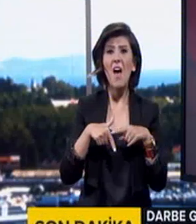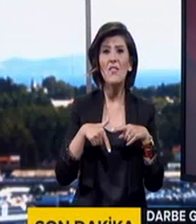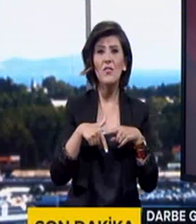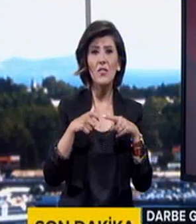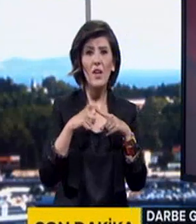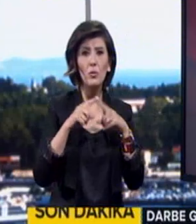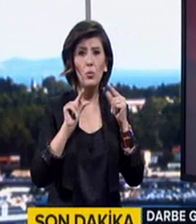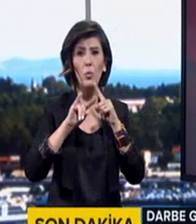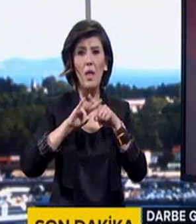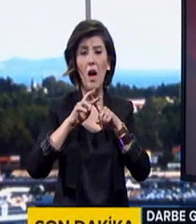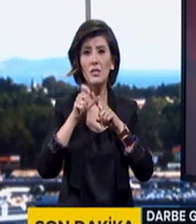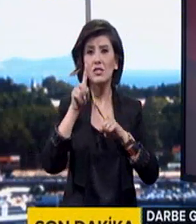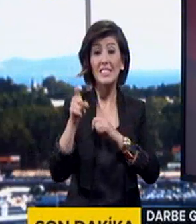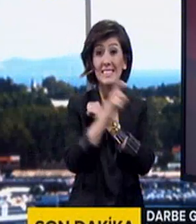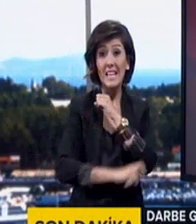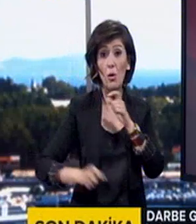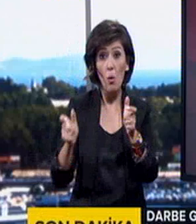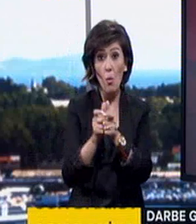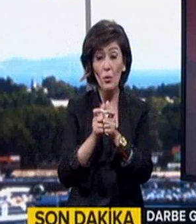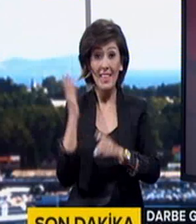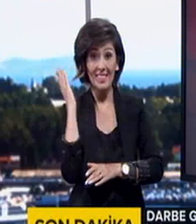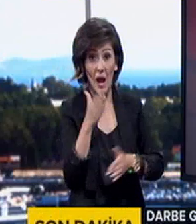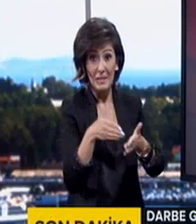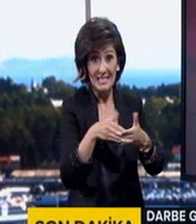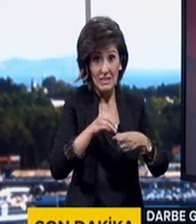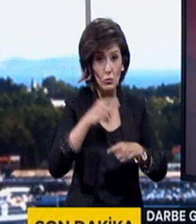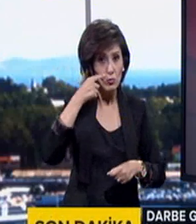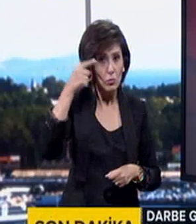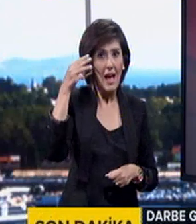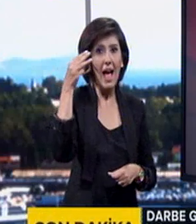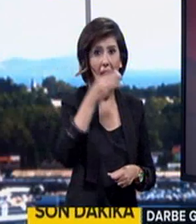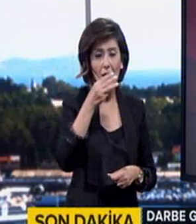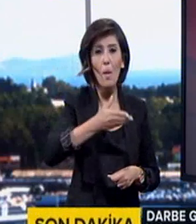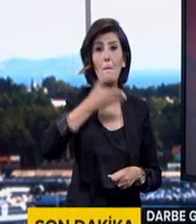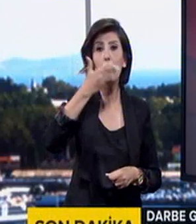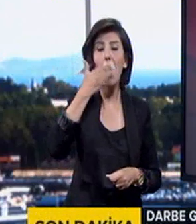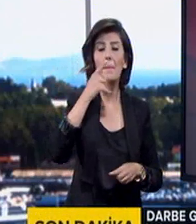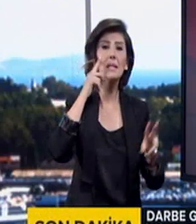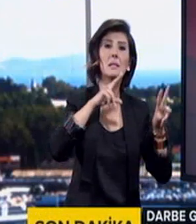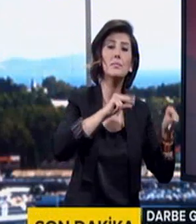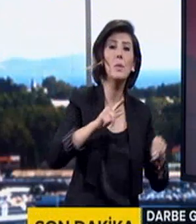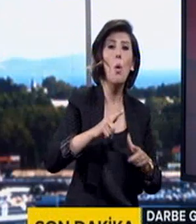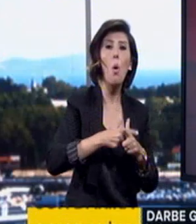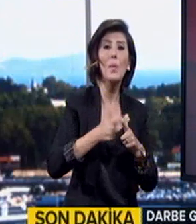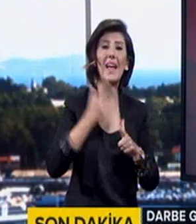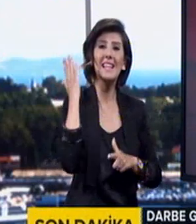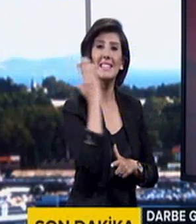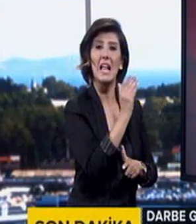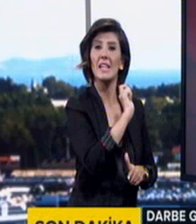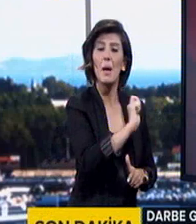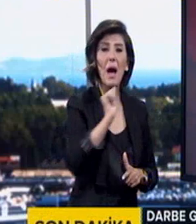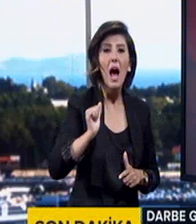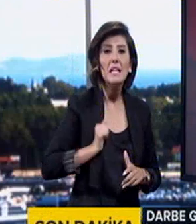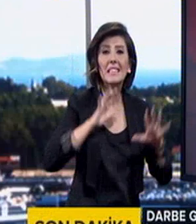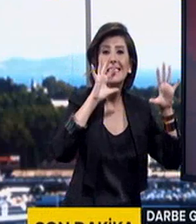Fethullahçı terör örgütünün darbe girişimi sırasında Cumhurbaşkanı Recep Tayyip Erdoğan'ın Marmaris'te konakladığı otele saldırı